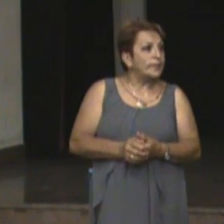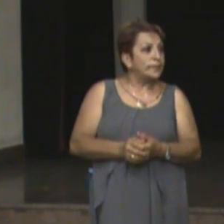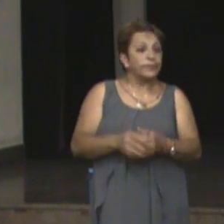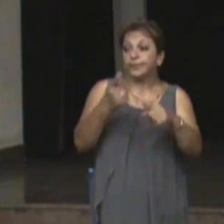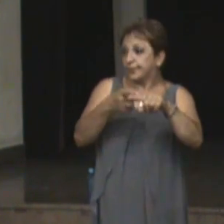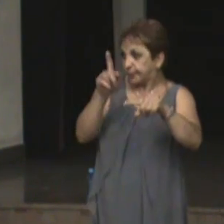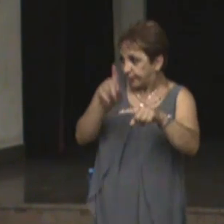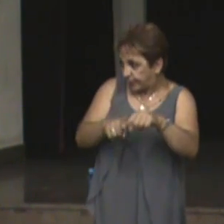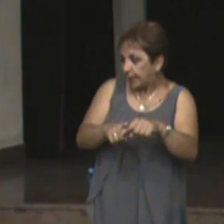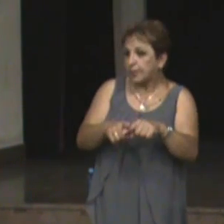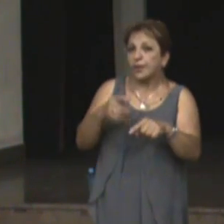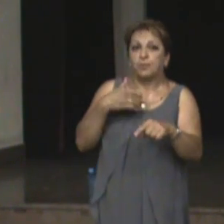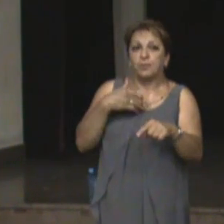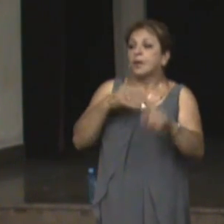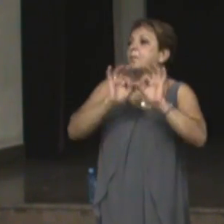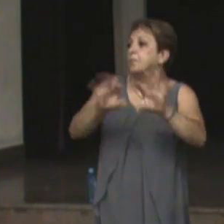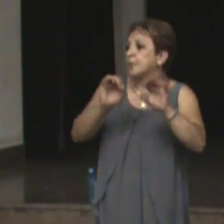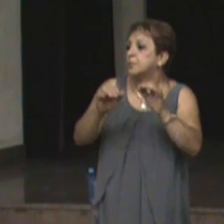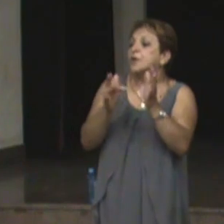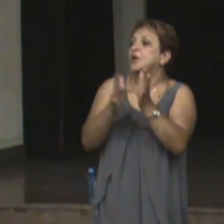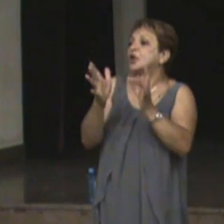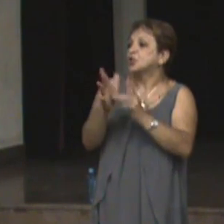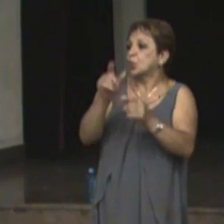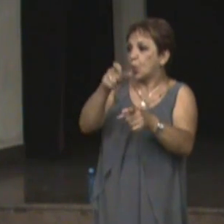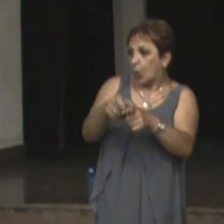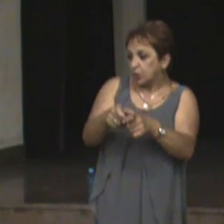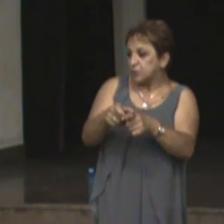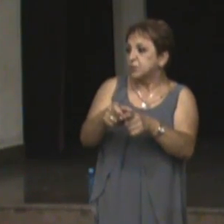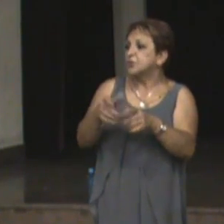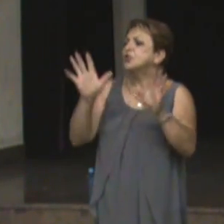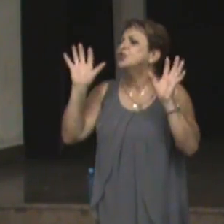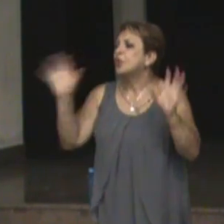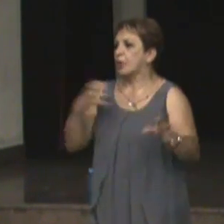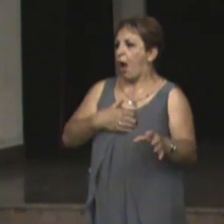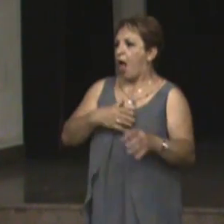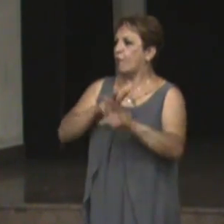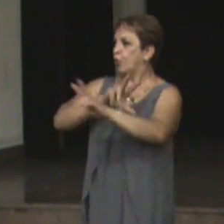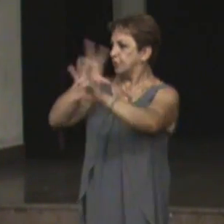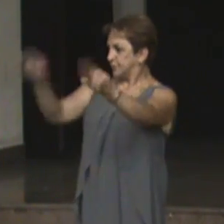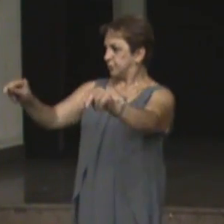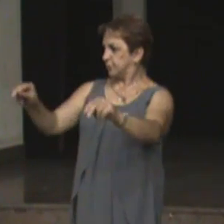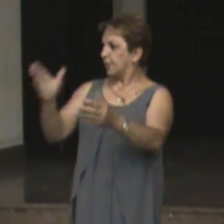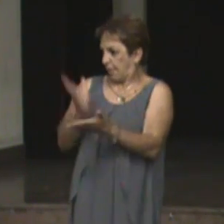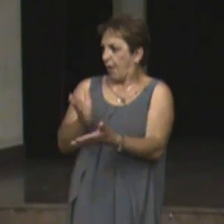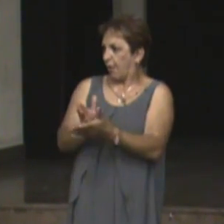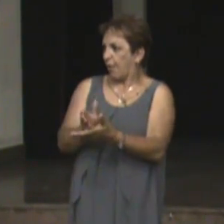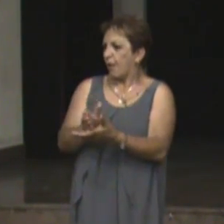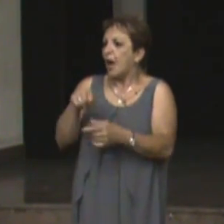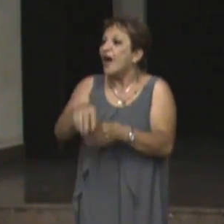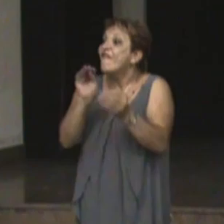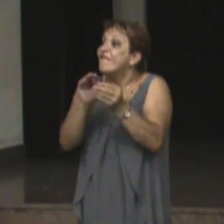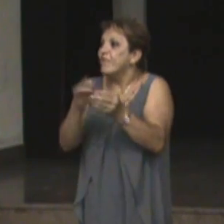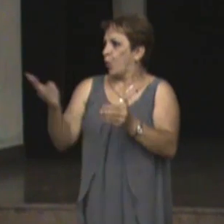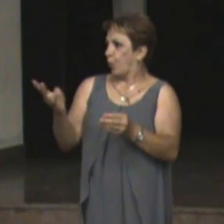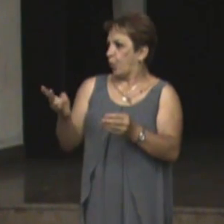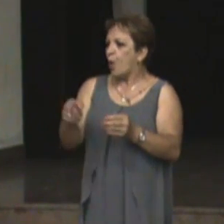հետևաբար, վերադառնալով Քրիստոսի խոսքին, ուրեմն Քրիստոս շատ կարևոր պատկան ունի փոխանցել մարդկանց։ Եվ